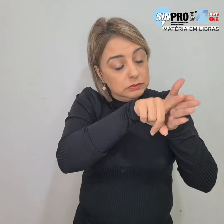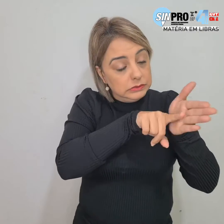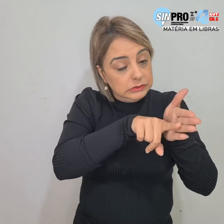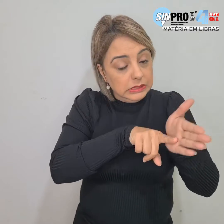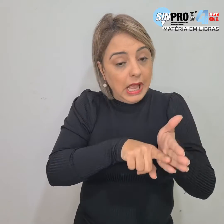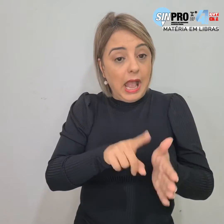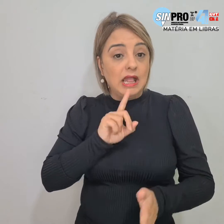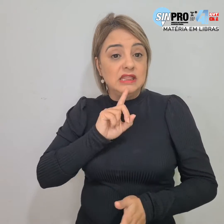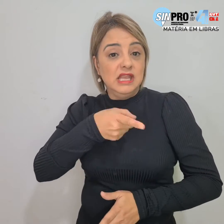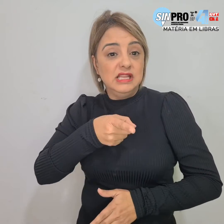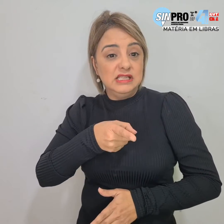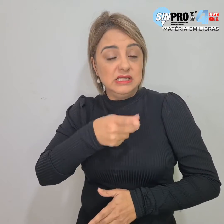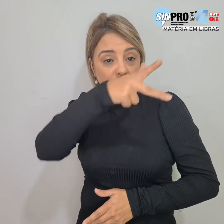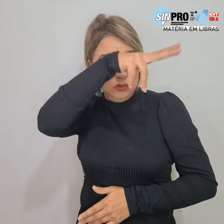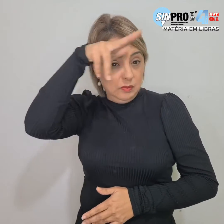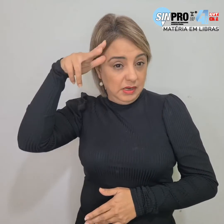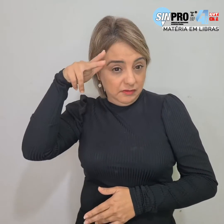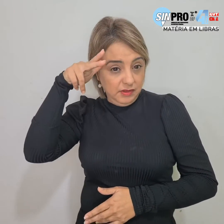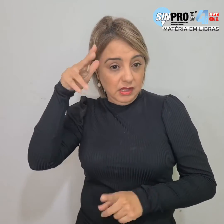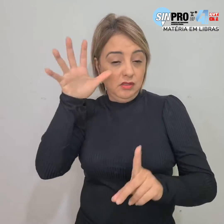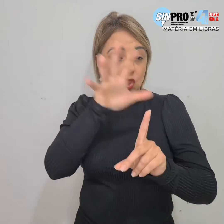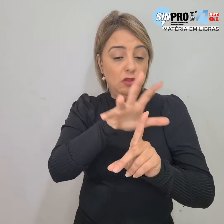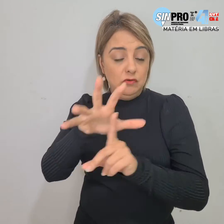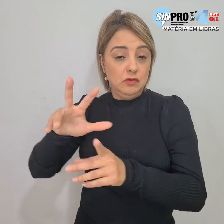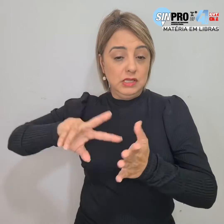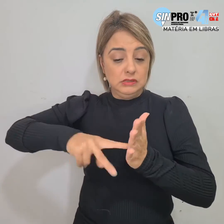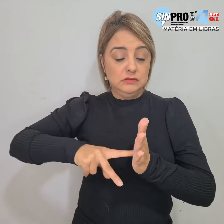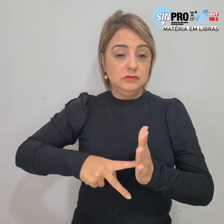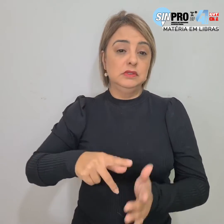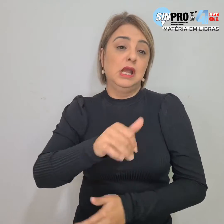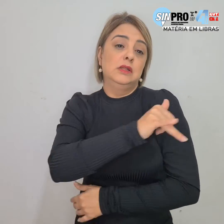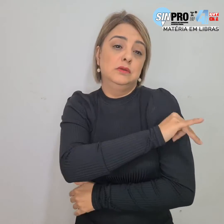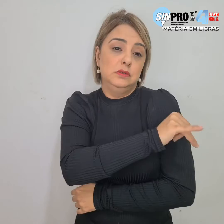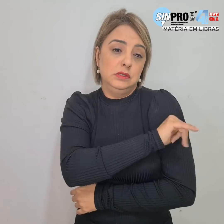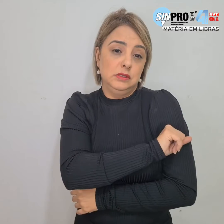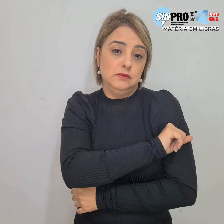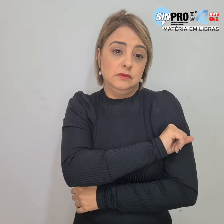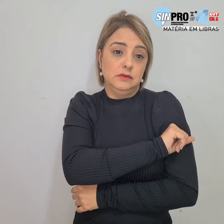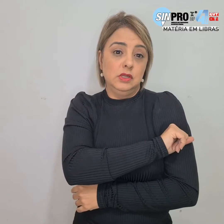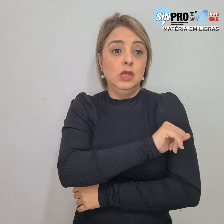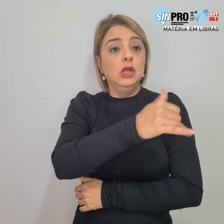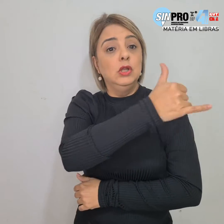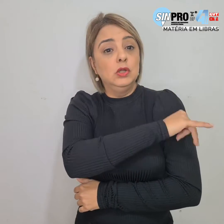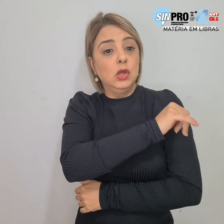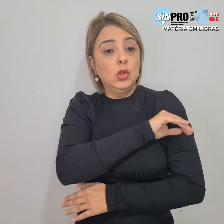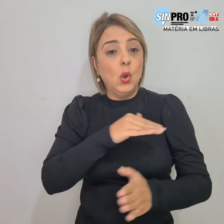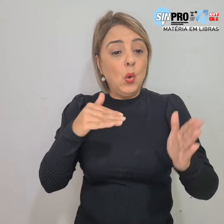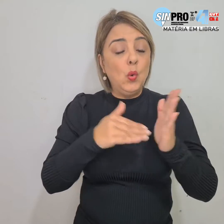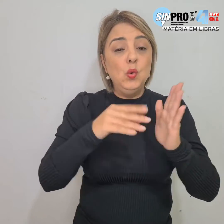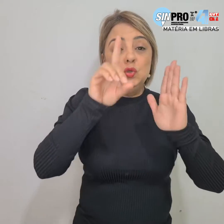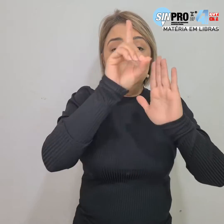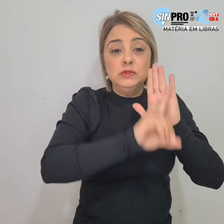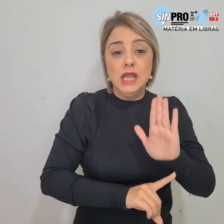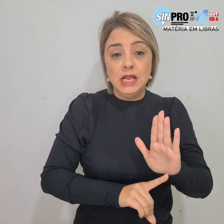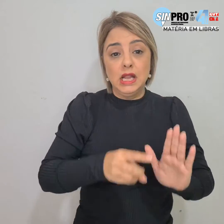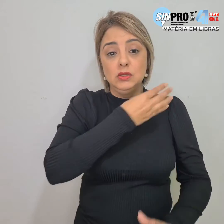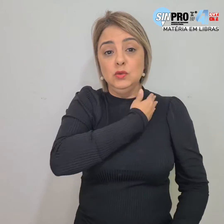sofre influência do Cinep Rio. No estado, o último decreto do governador Wilson Witzel, do